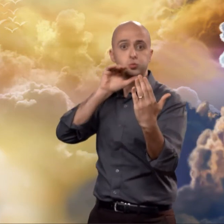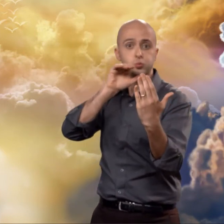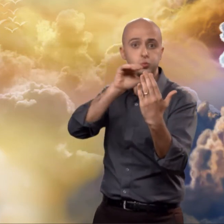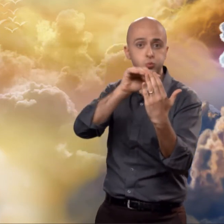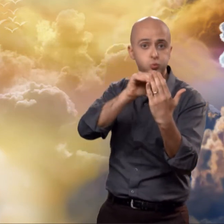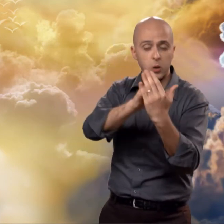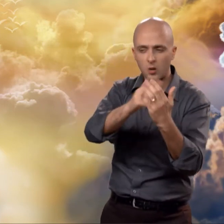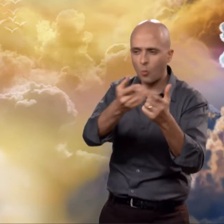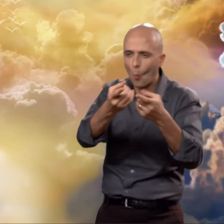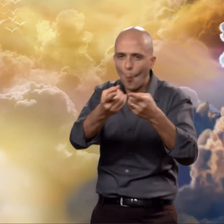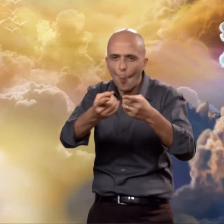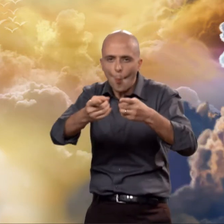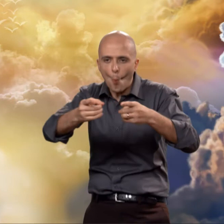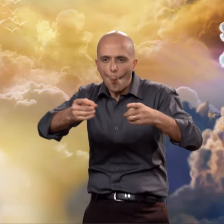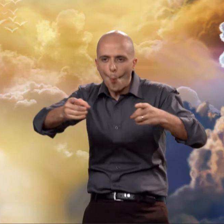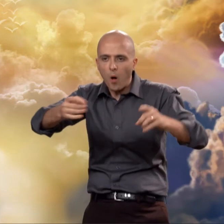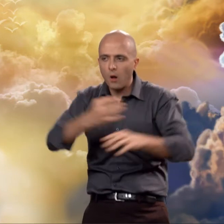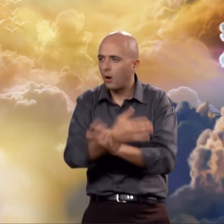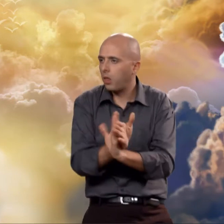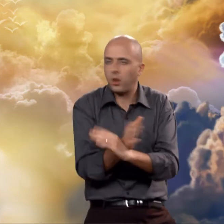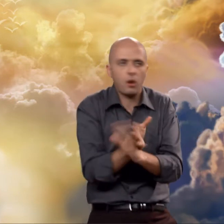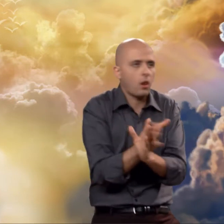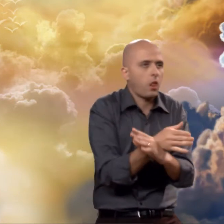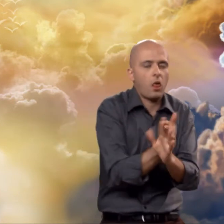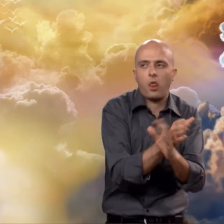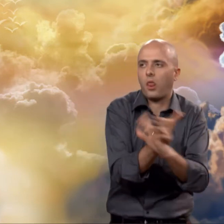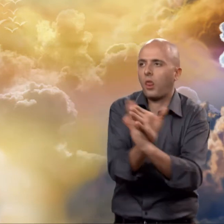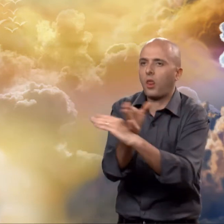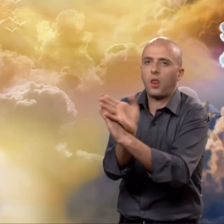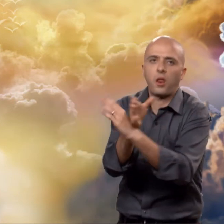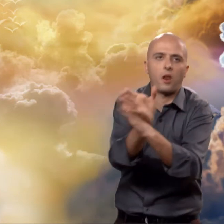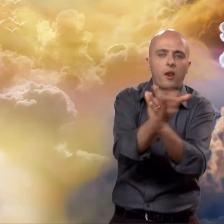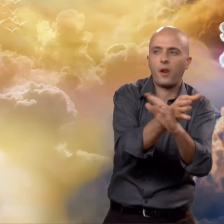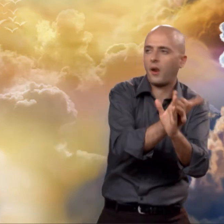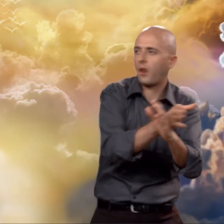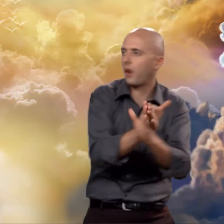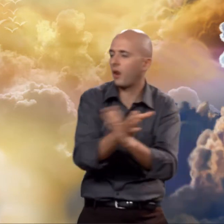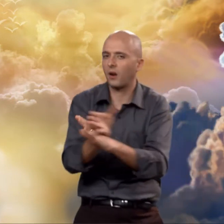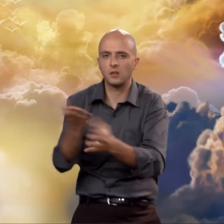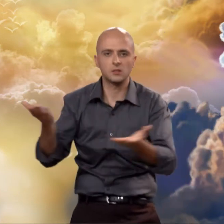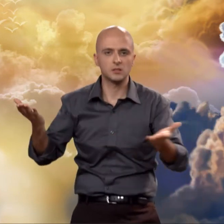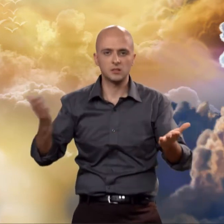de Israel. Por isso ouça a minha palavra e advirta-os em meu nome.